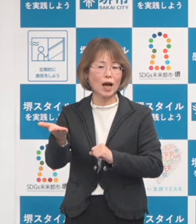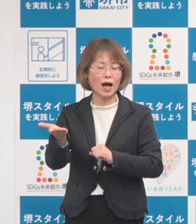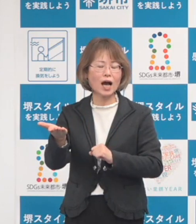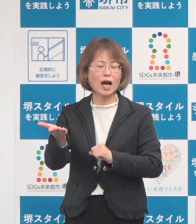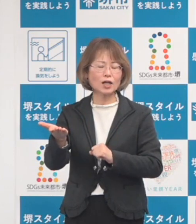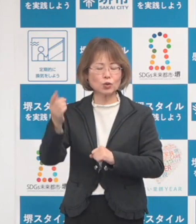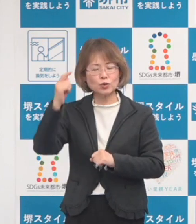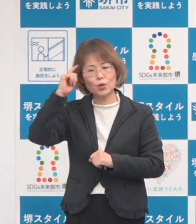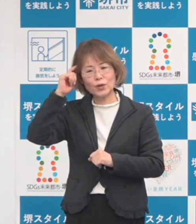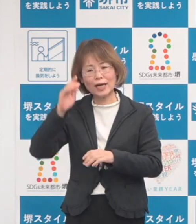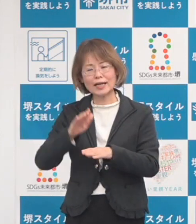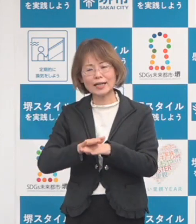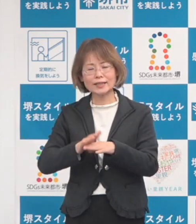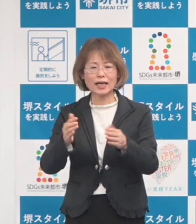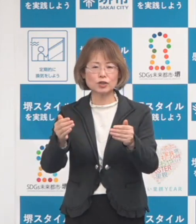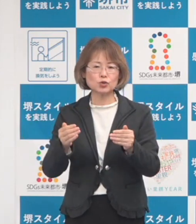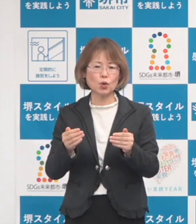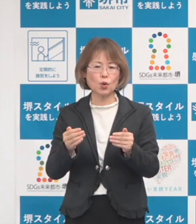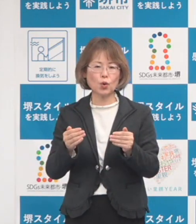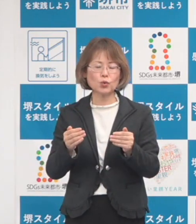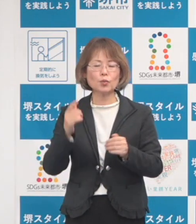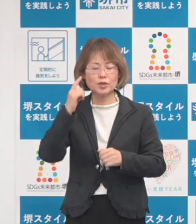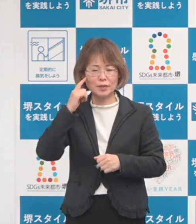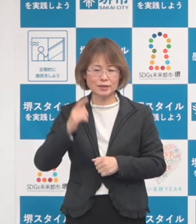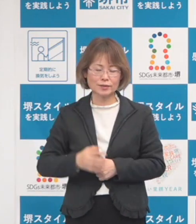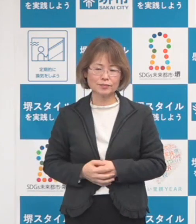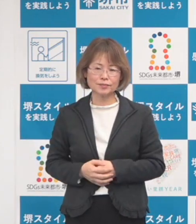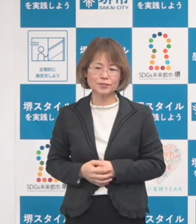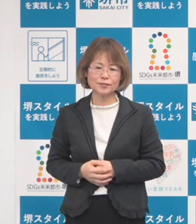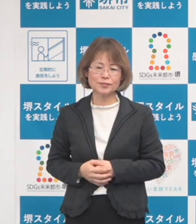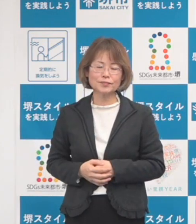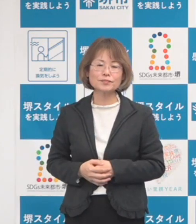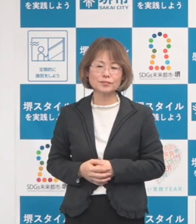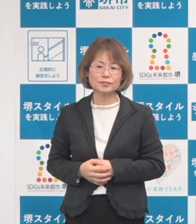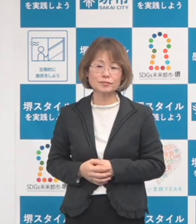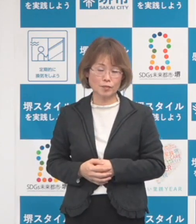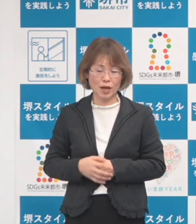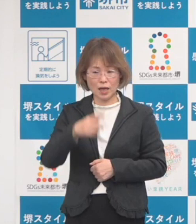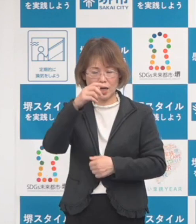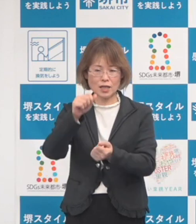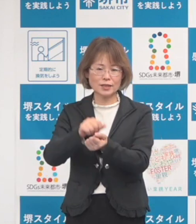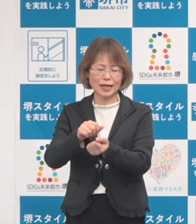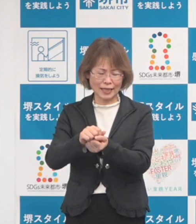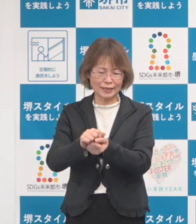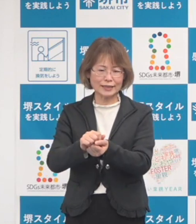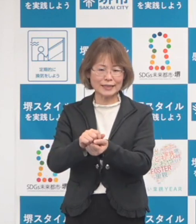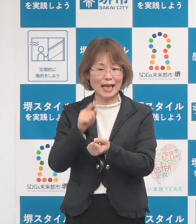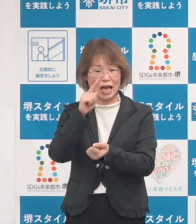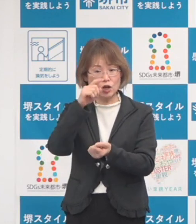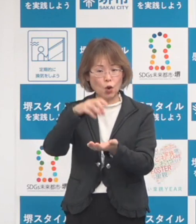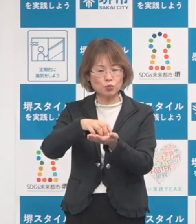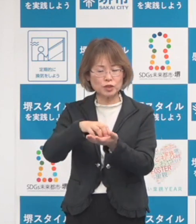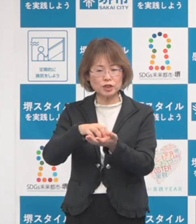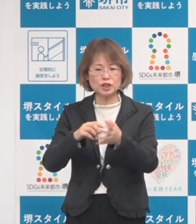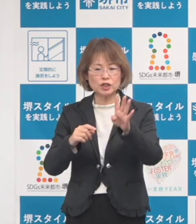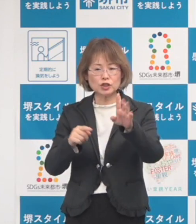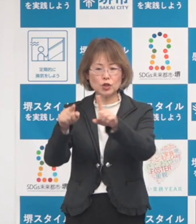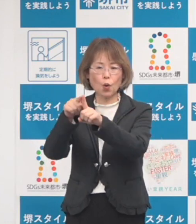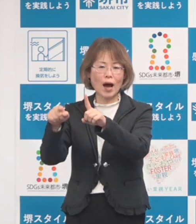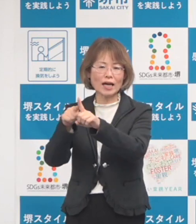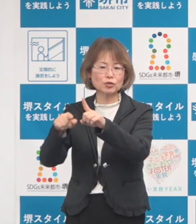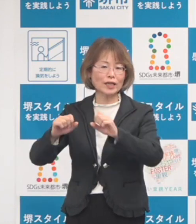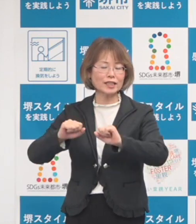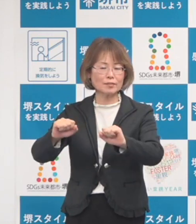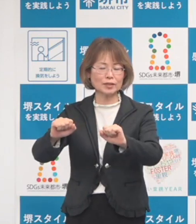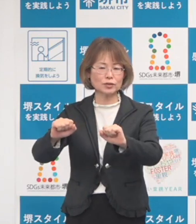発想が必要だと思っております。今堺ゴミ減量 4R 大作戦を実施をしておりますが、